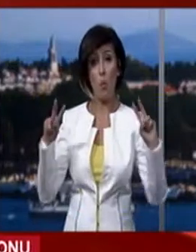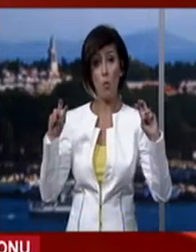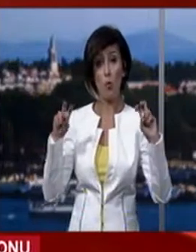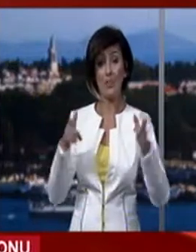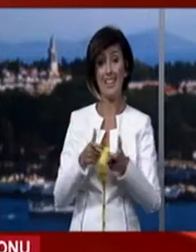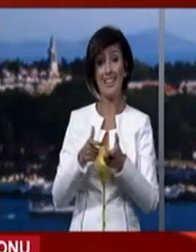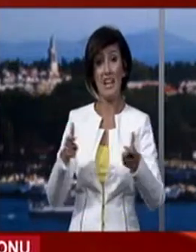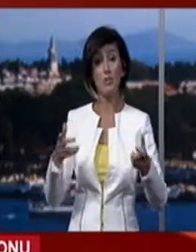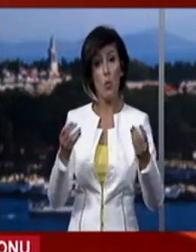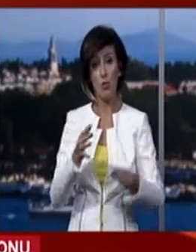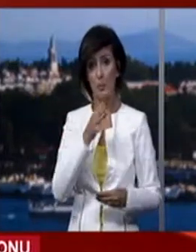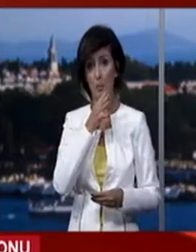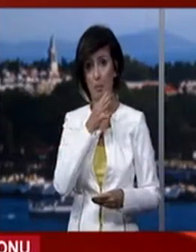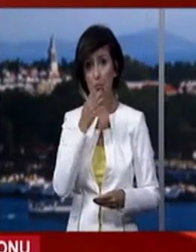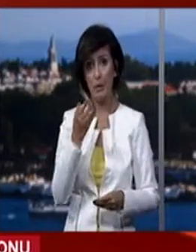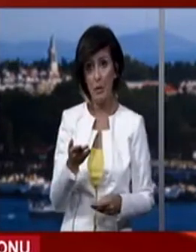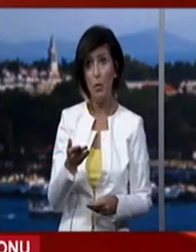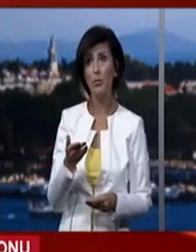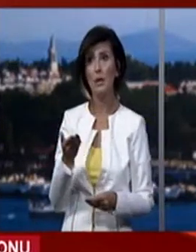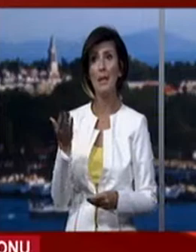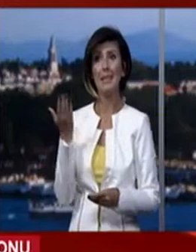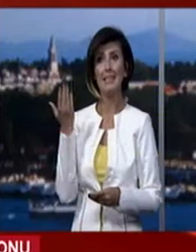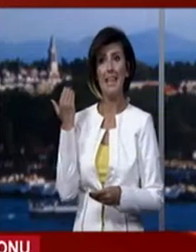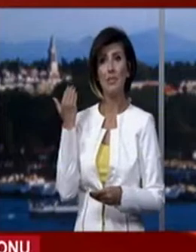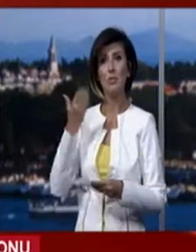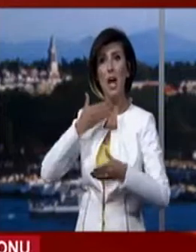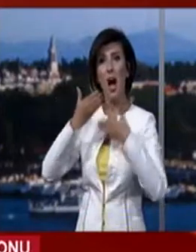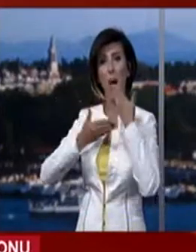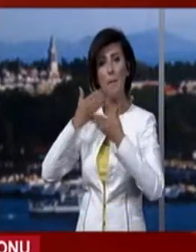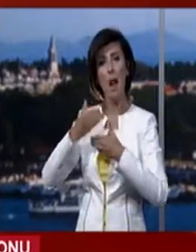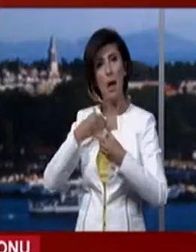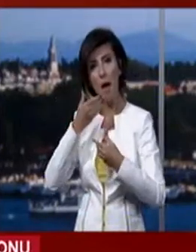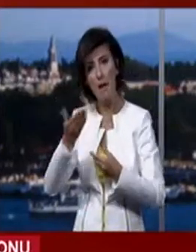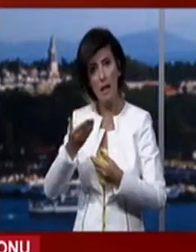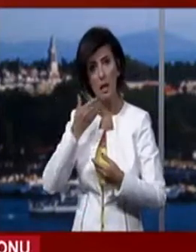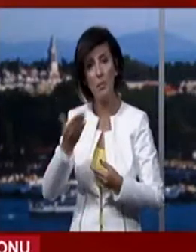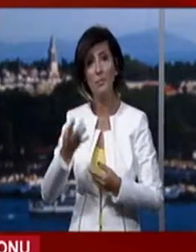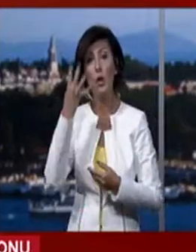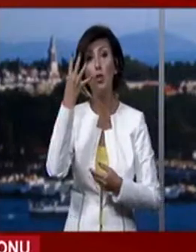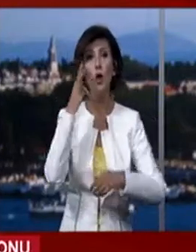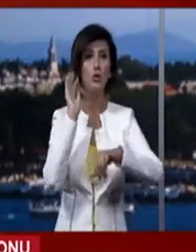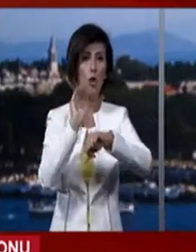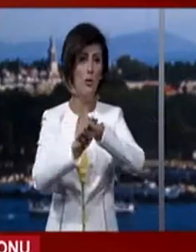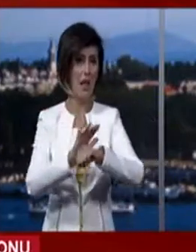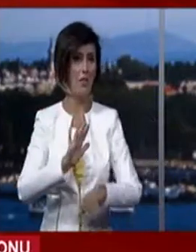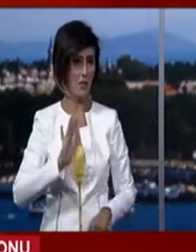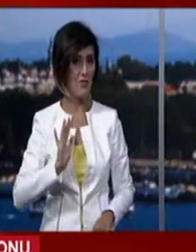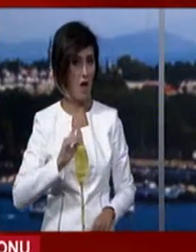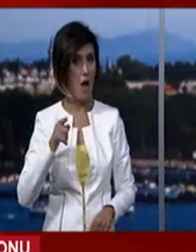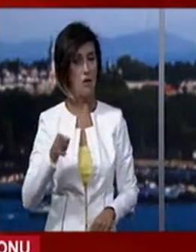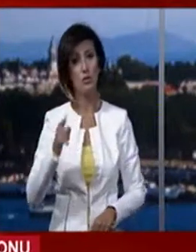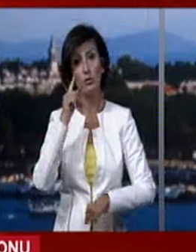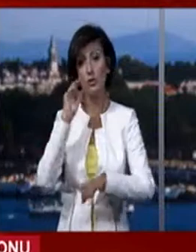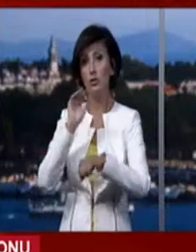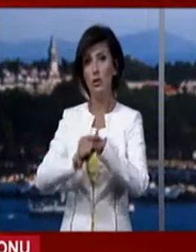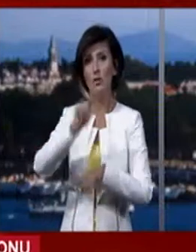gelişmeler olduğunu biliyoruz. Geçtiğimiz bültenlerde aktarıldığı gibi 4 gözaltı var şu anda. O